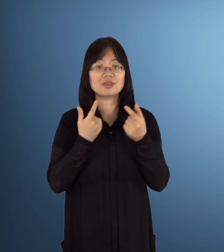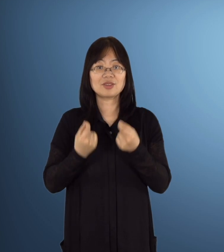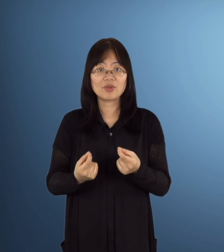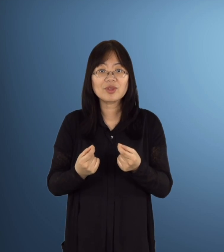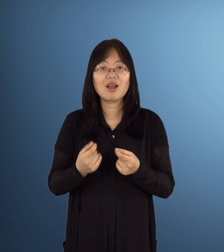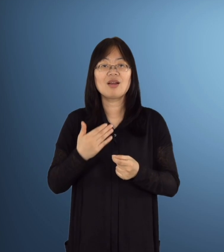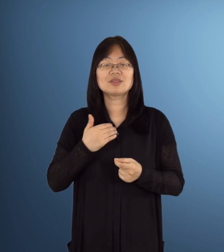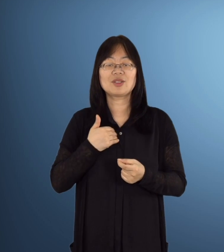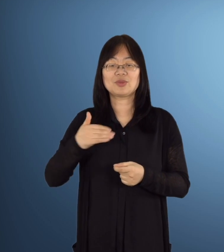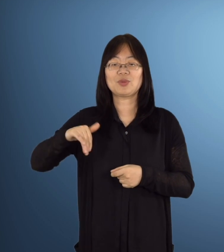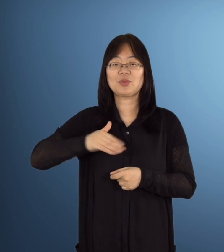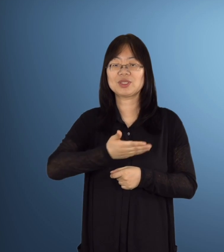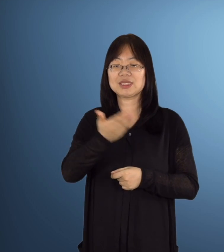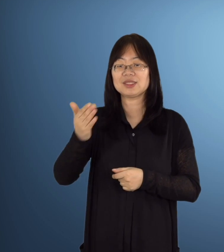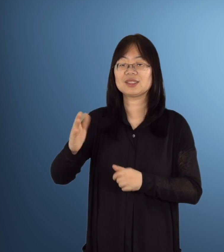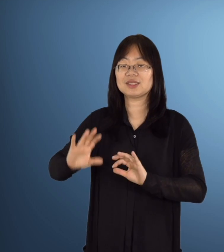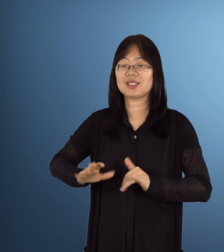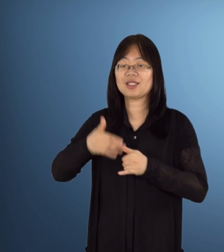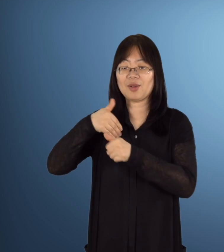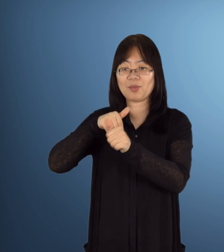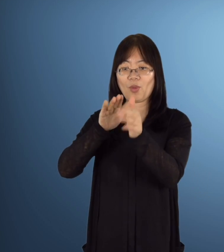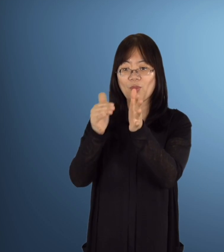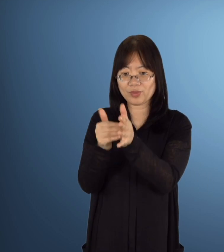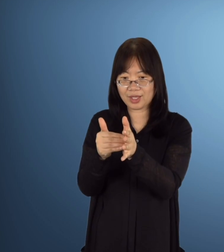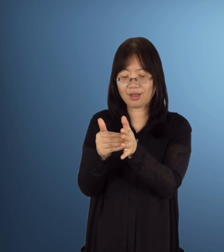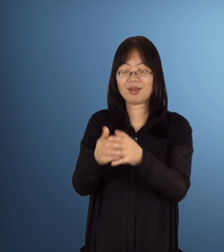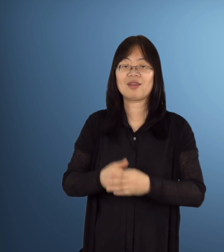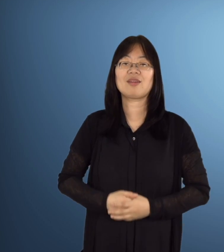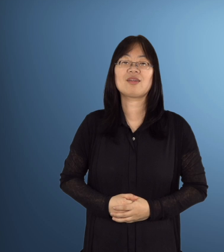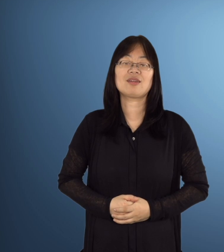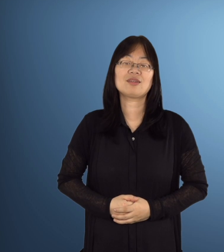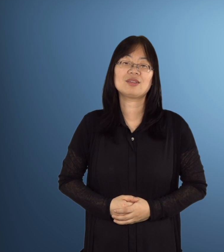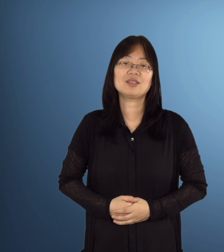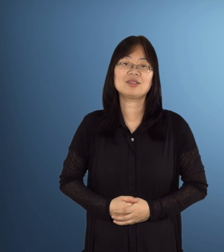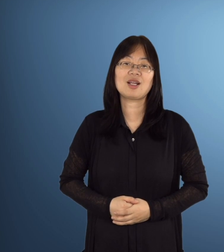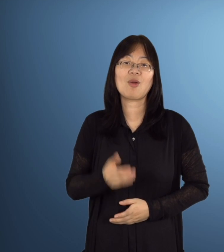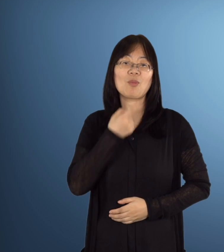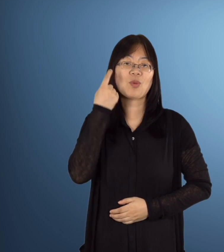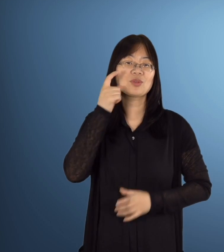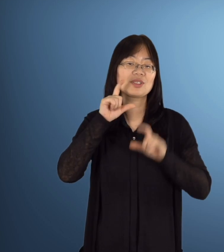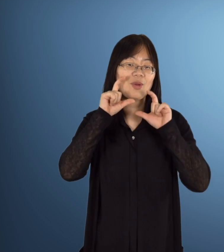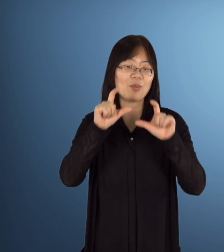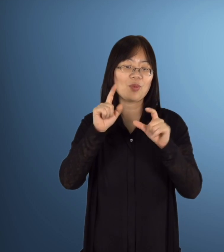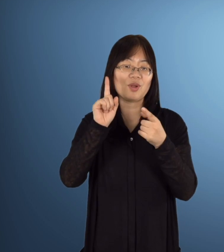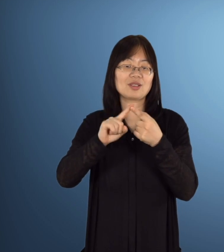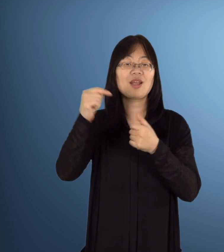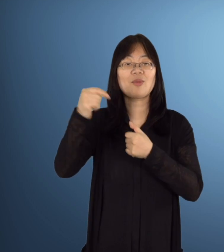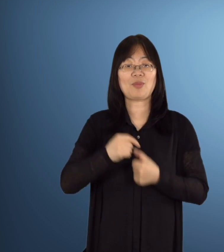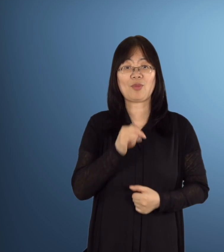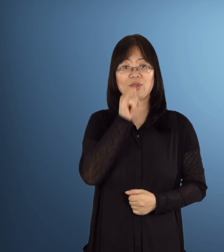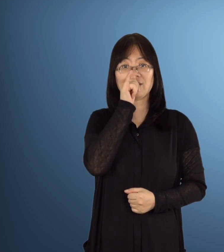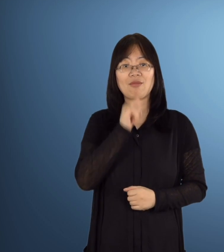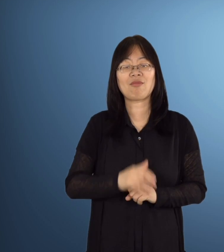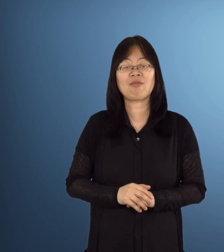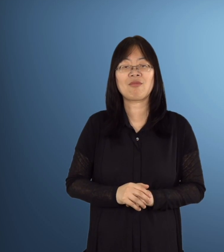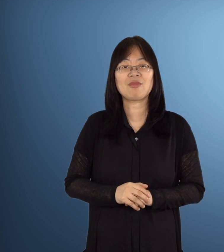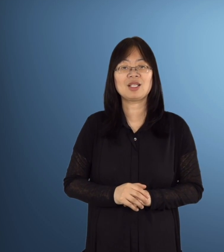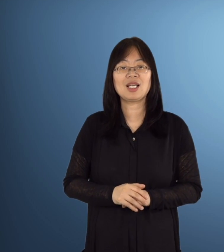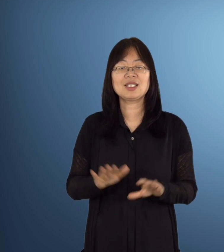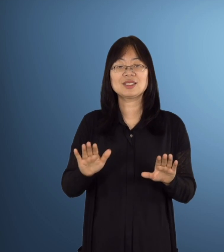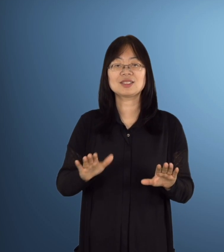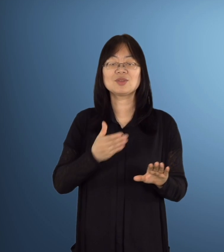같이 나도 그들을 세상에 보내었고. 자, 이것은 복음 선포를 명령하는 거예요.